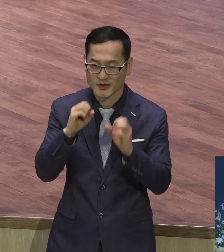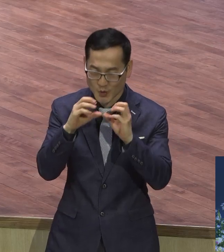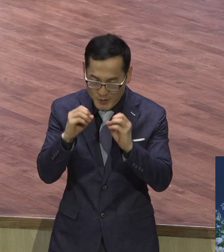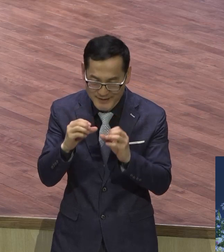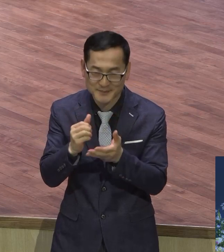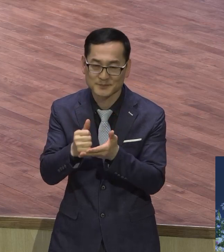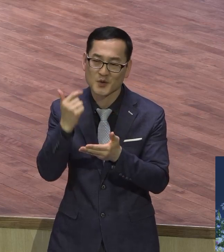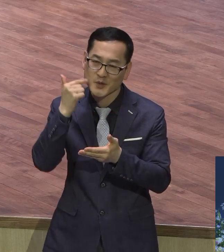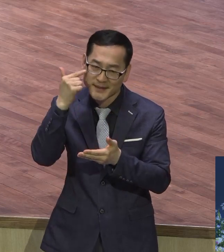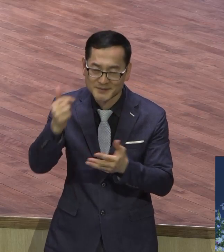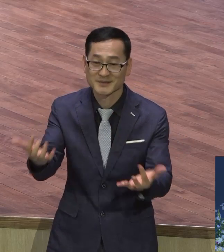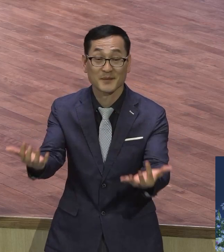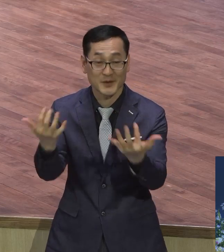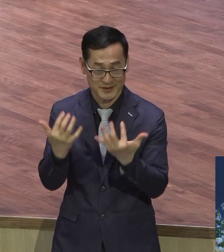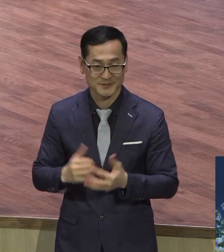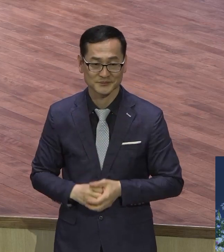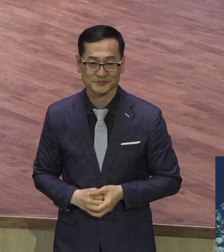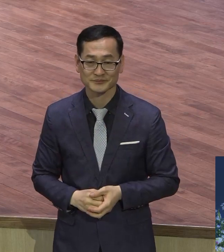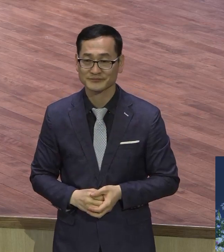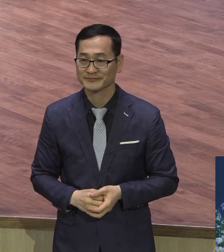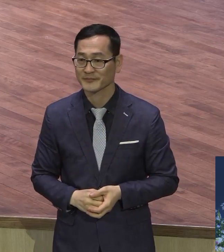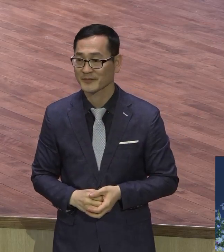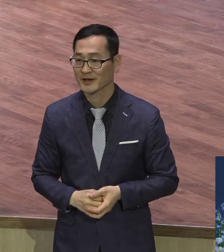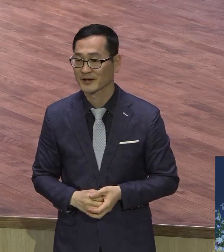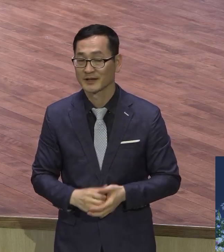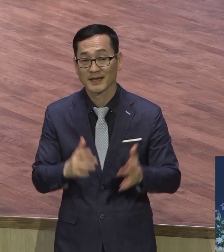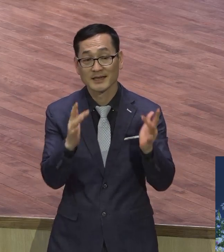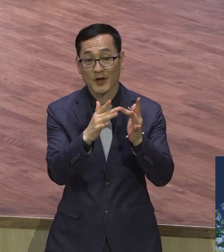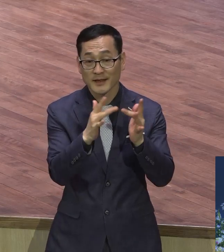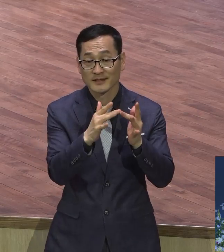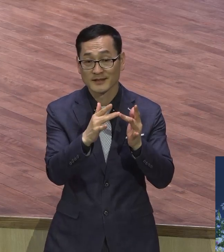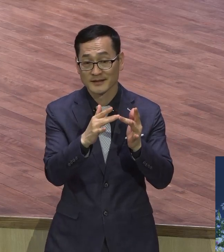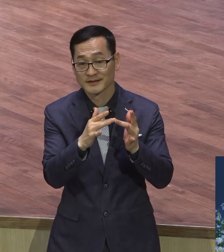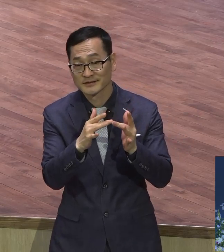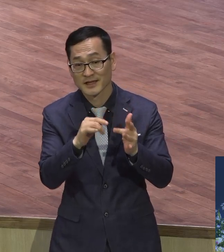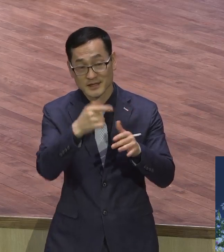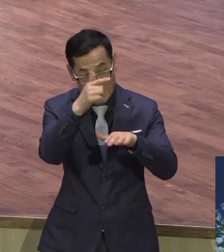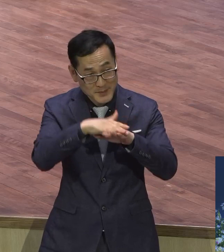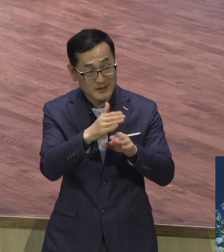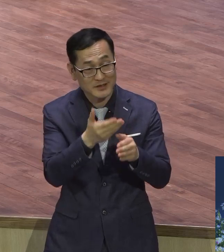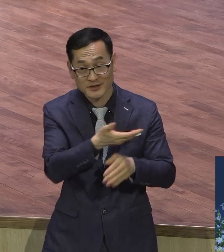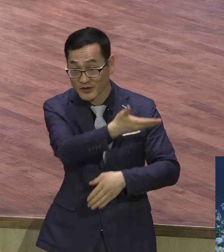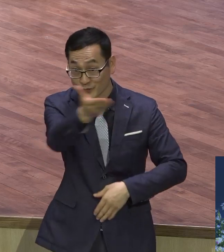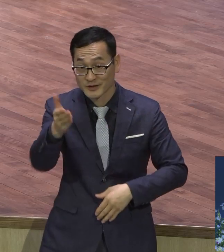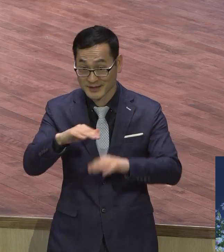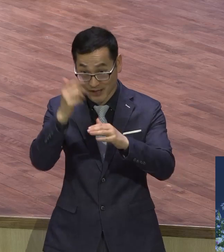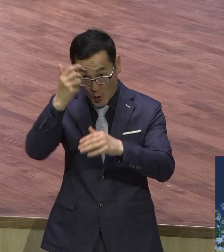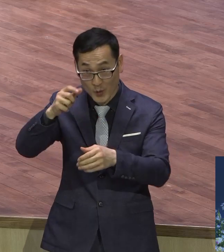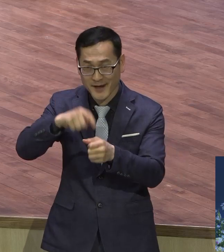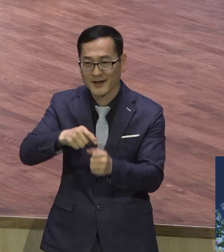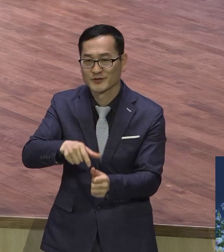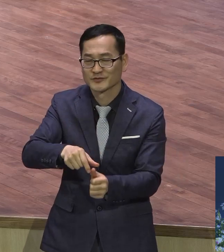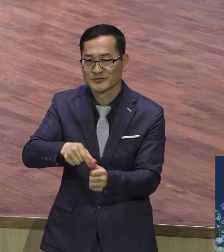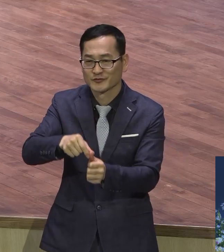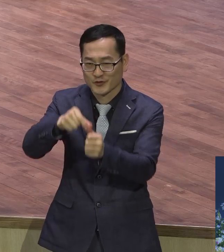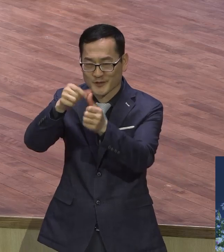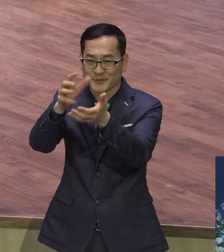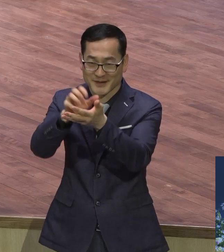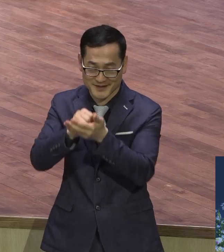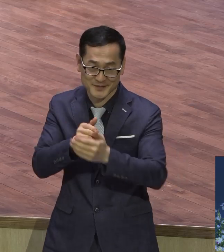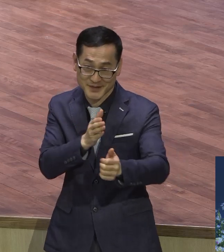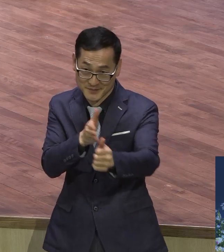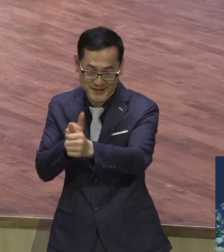우리 온라인 예배되는 성도들도 영혼의 부흥이 일어나길 바랍니다. 이건 말씀 가지고 보금적